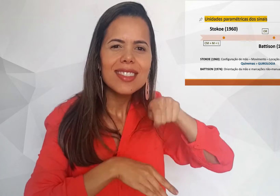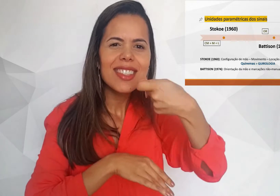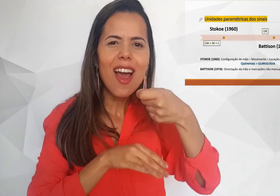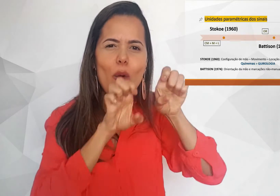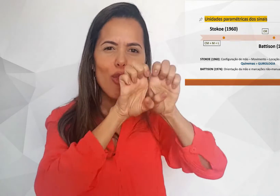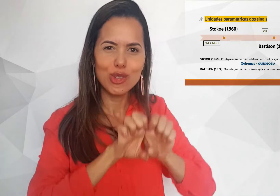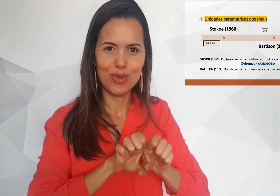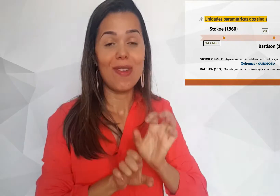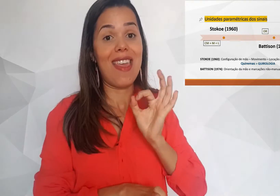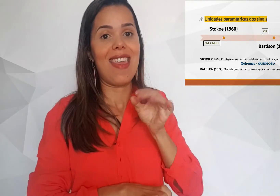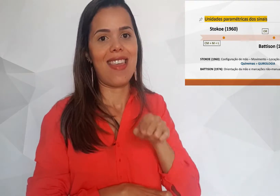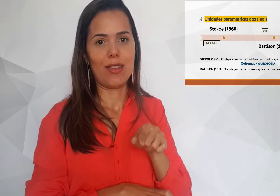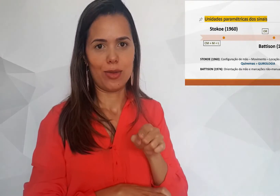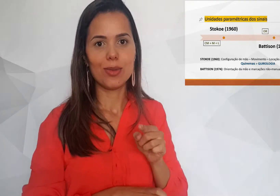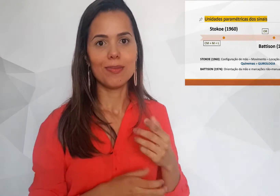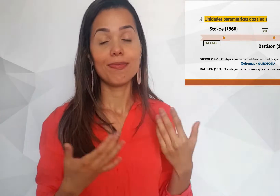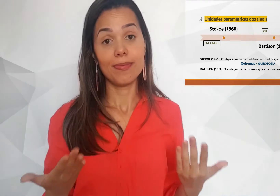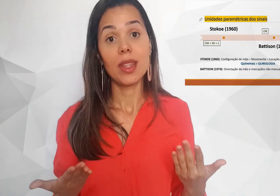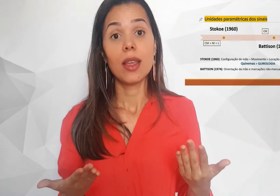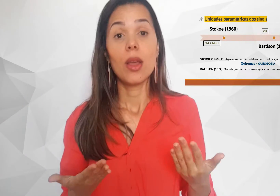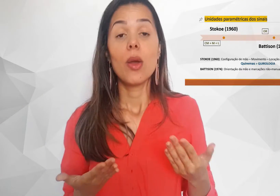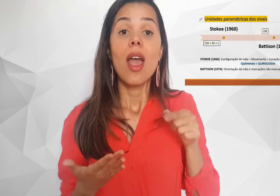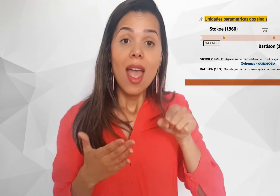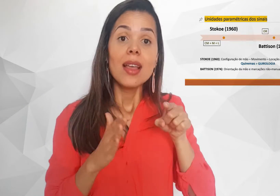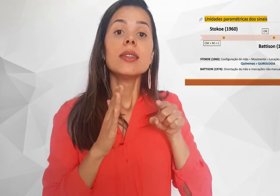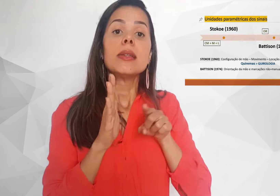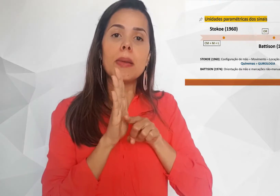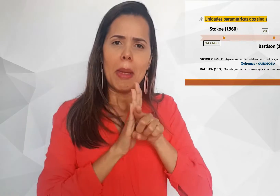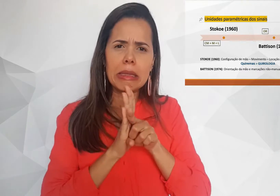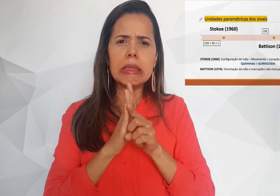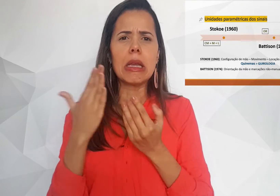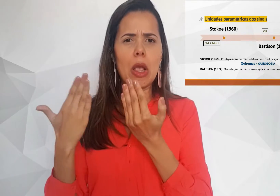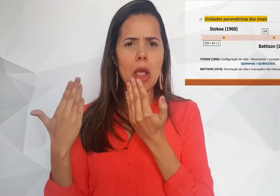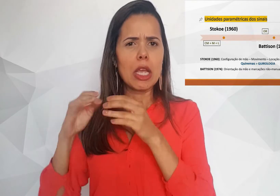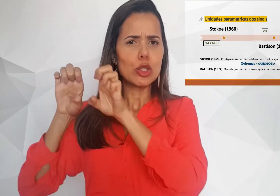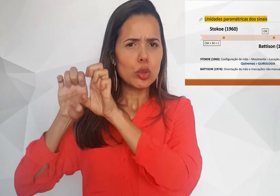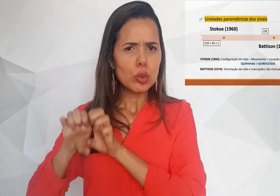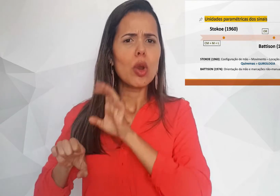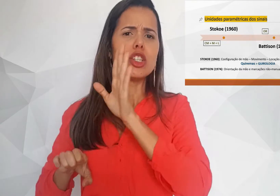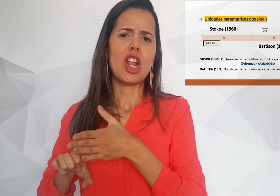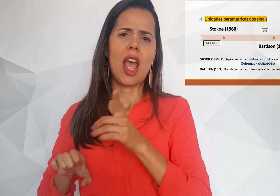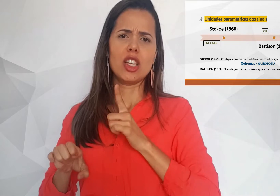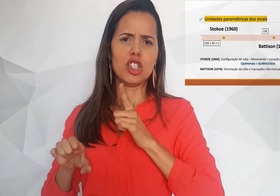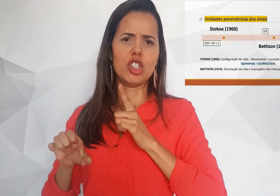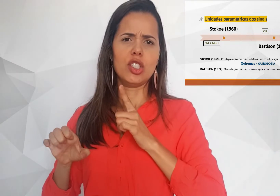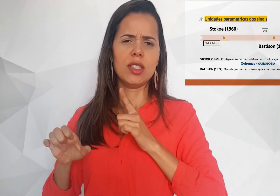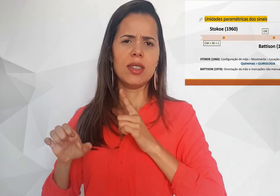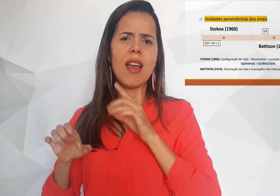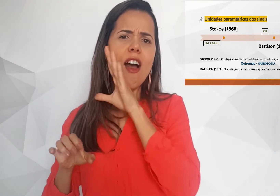que as compõe estruturalmente, tá? Então, trabalhos como esse já haviam sido feitos, né, em